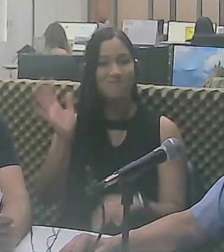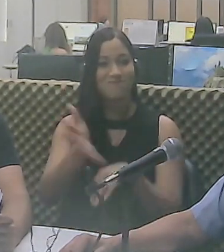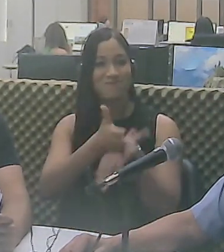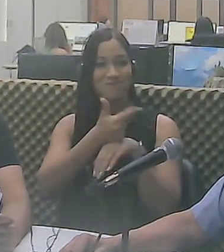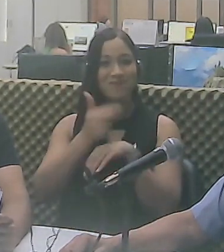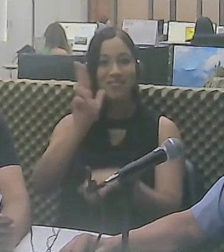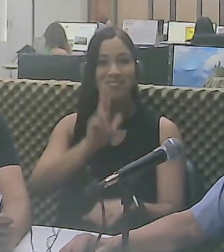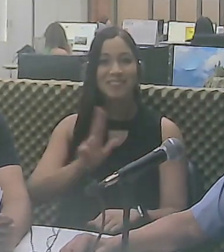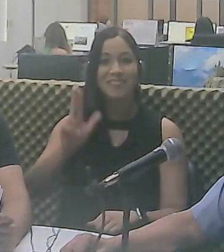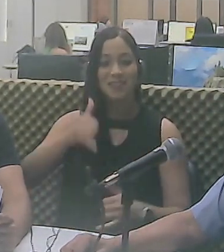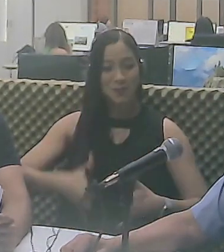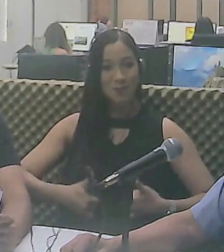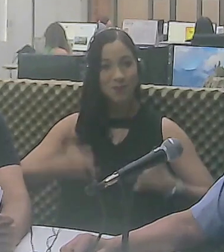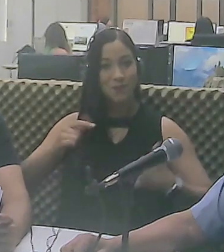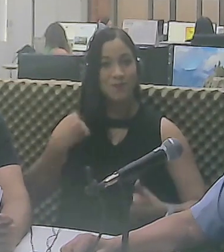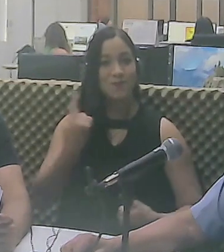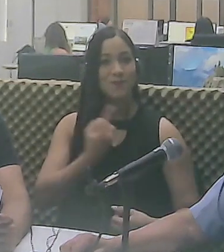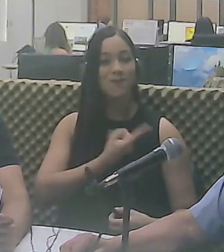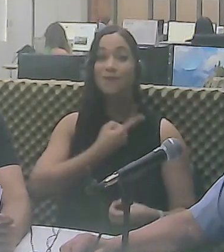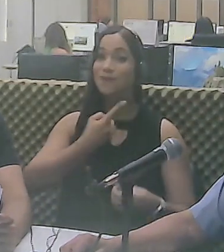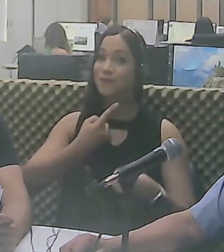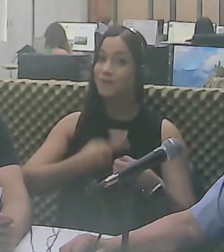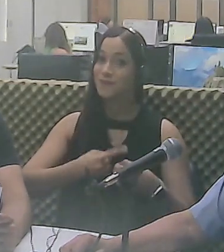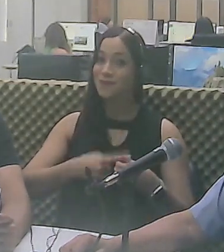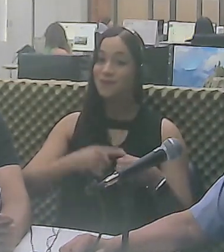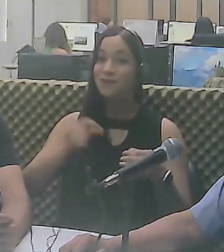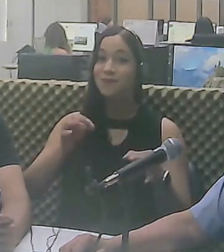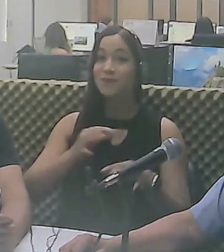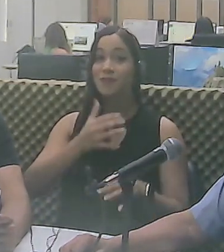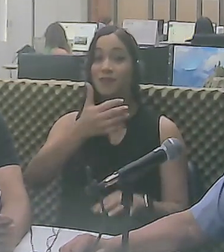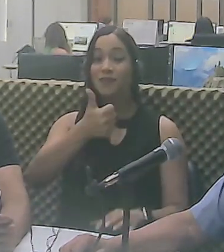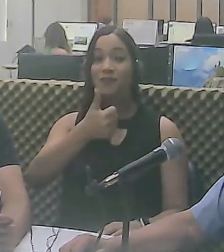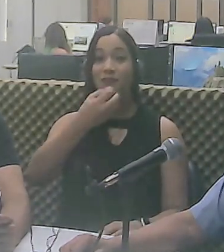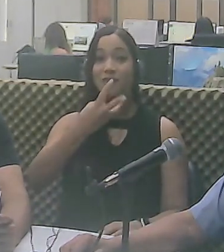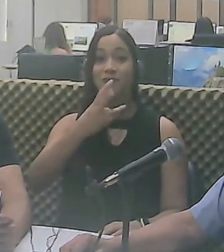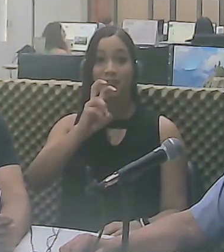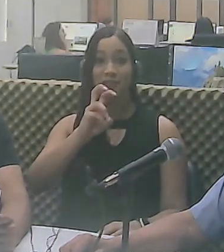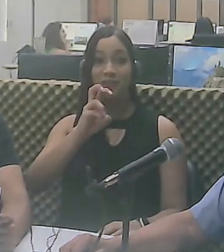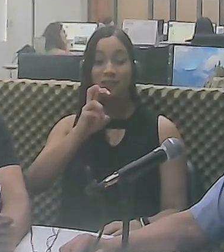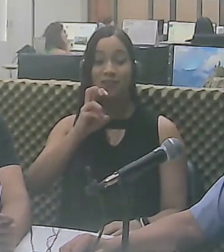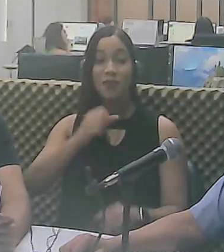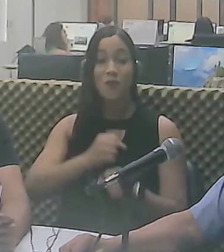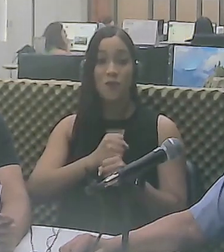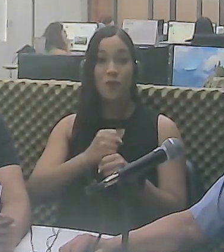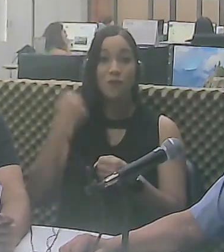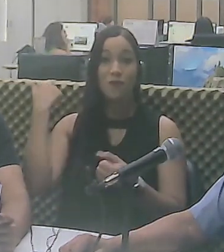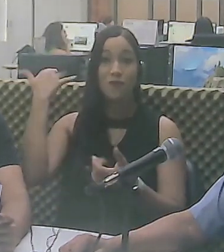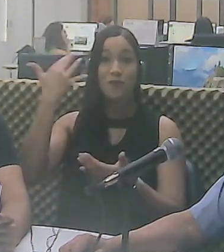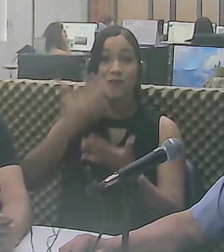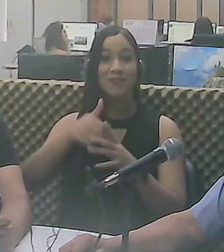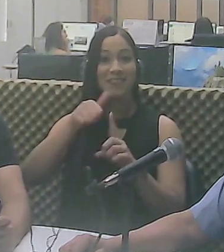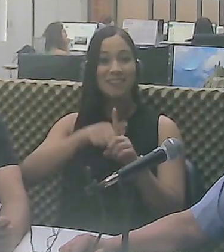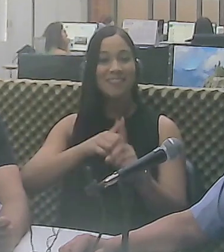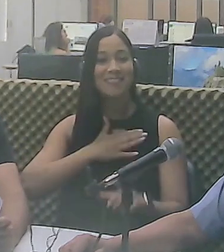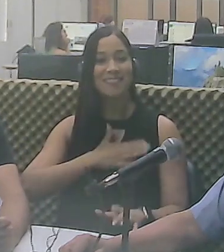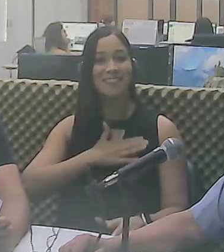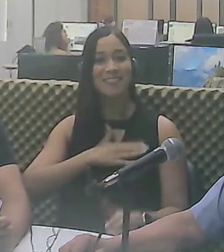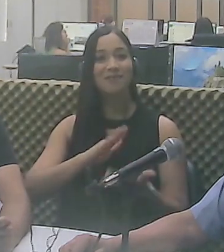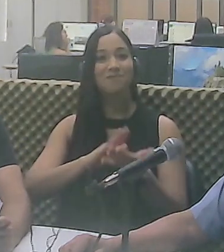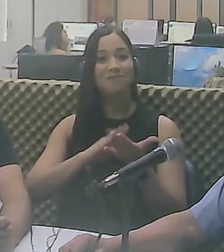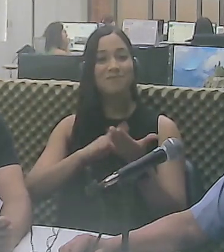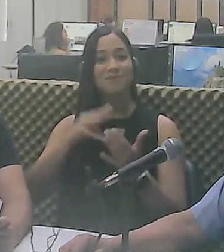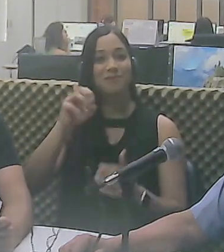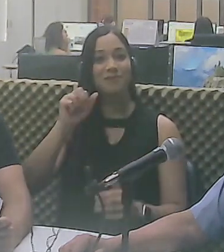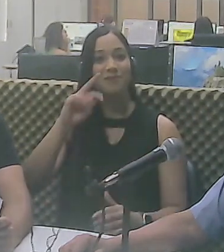de Uberlândia trazendo orgulho para nossa cidade que completa 135 anos de história neste mês de Agosto parabéns